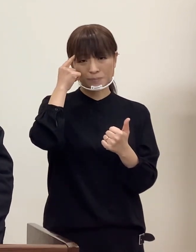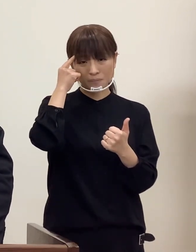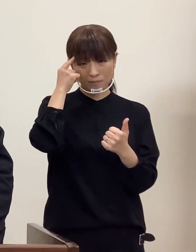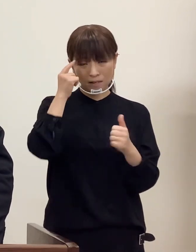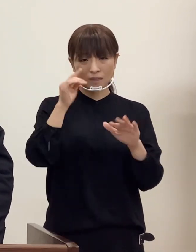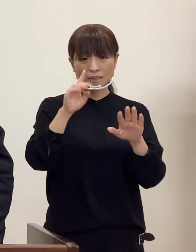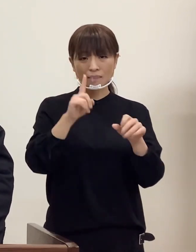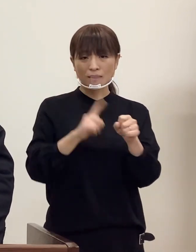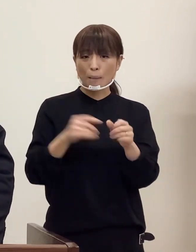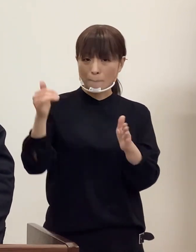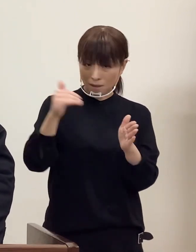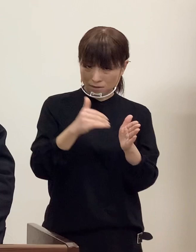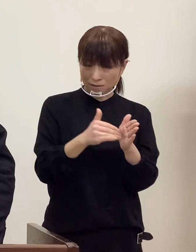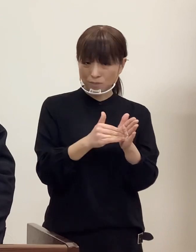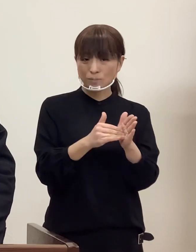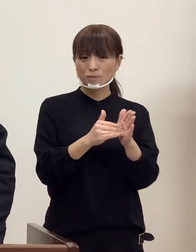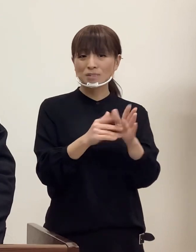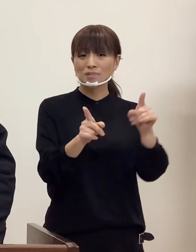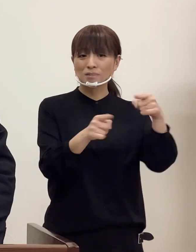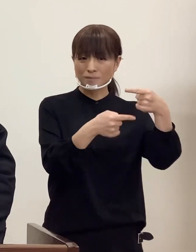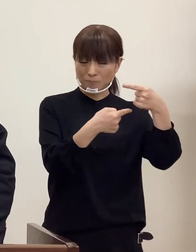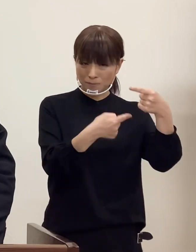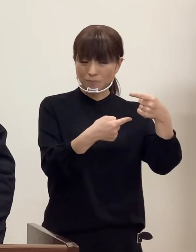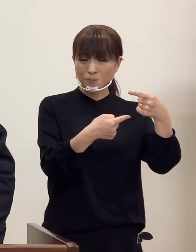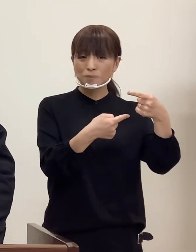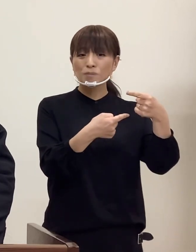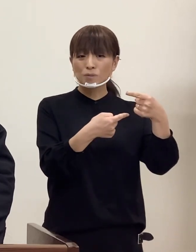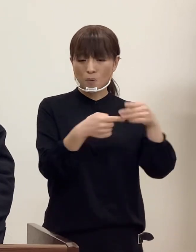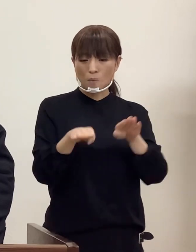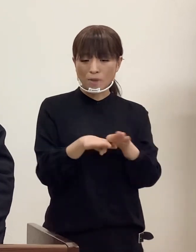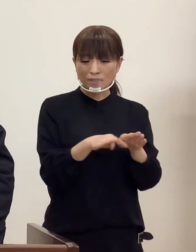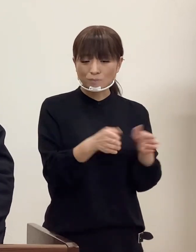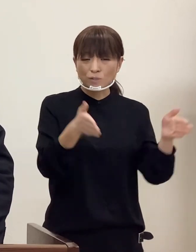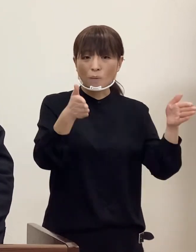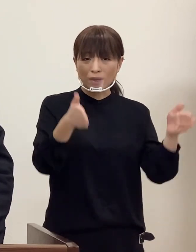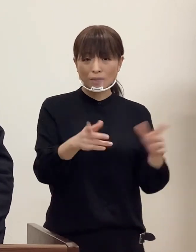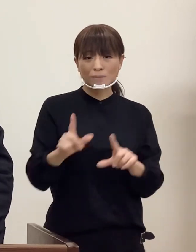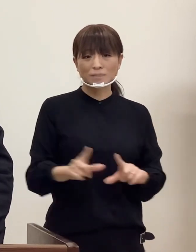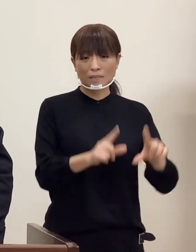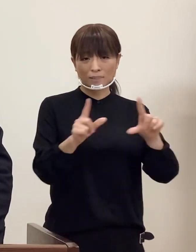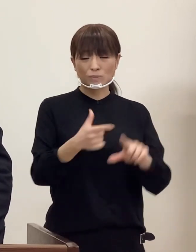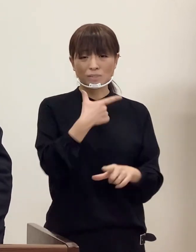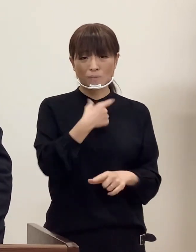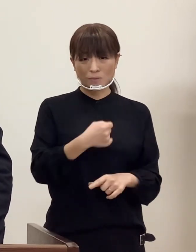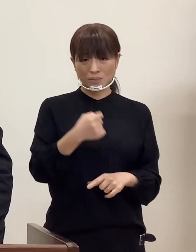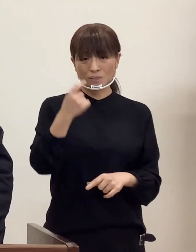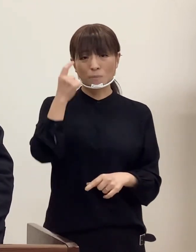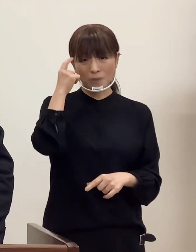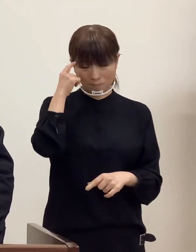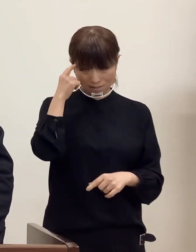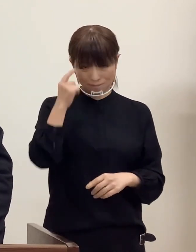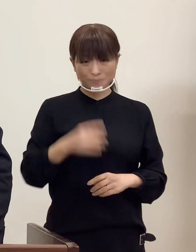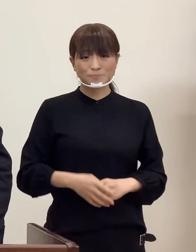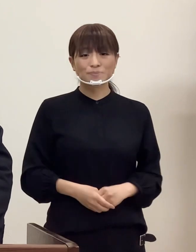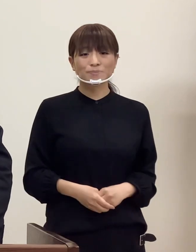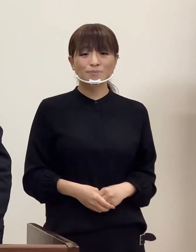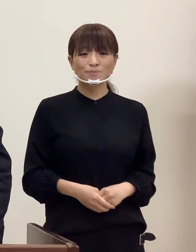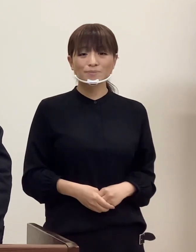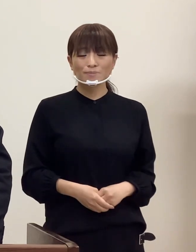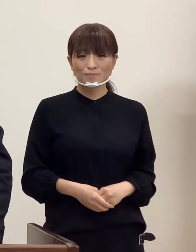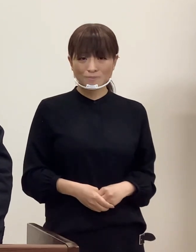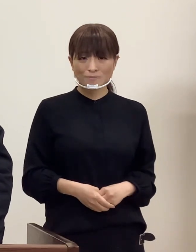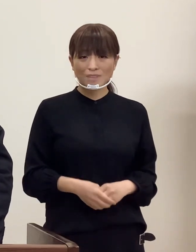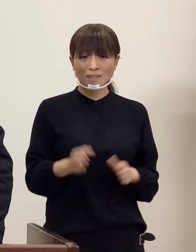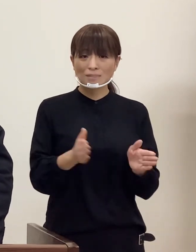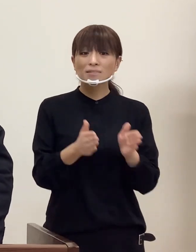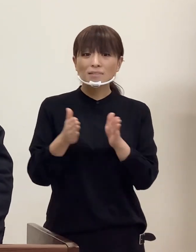れも、そしてまた新年のお休み期間も過ごしていただければと存じます。